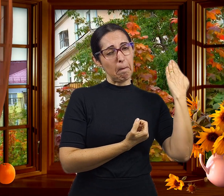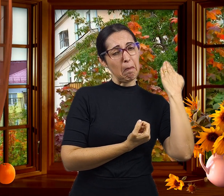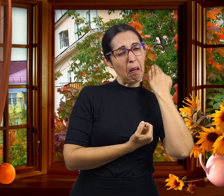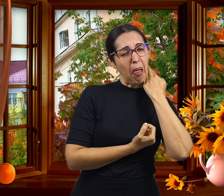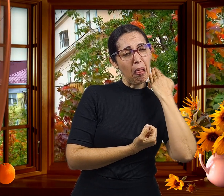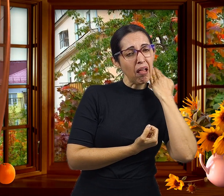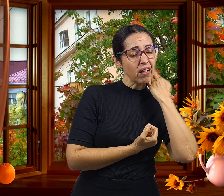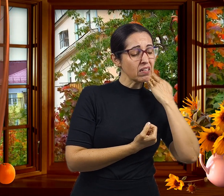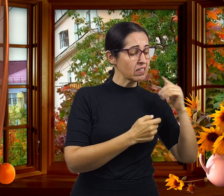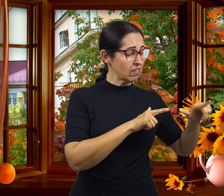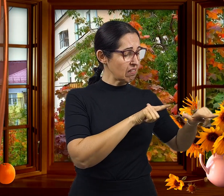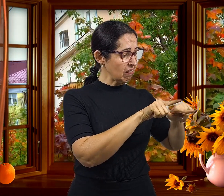trabalho, o trânsito.